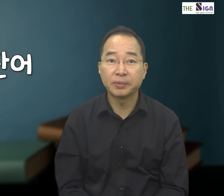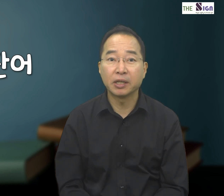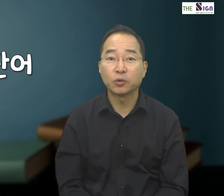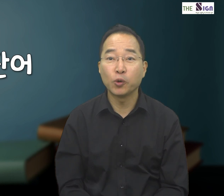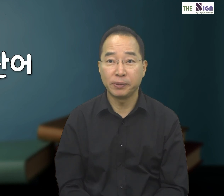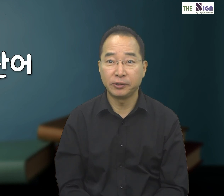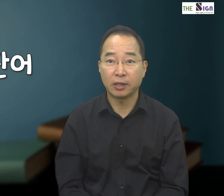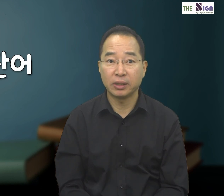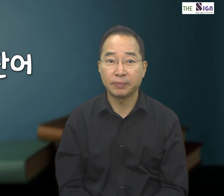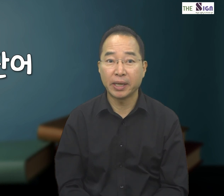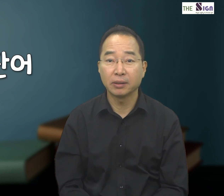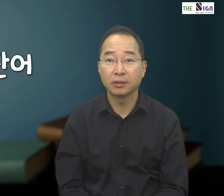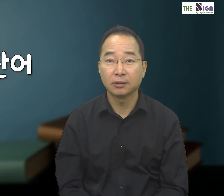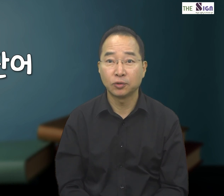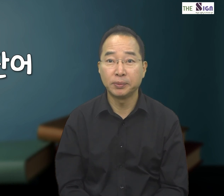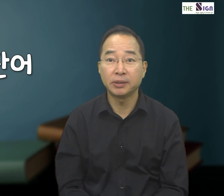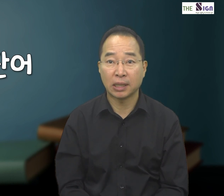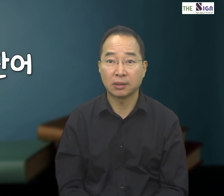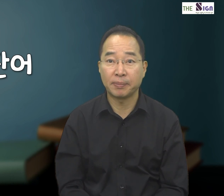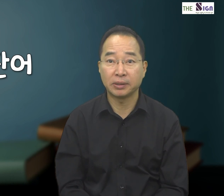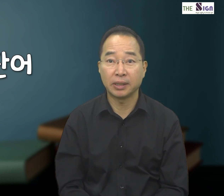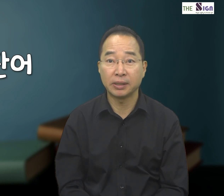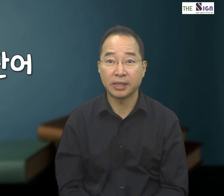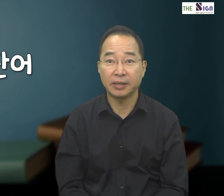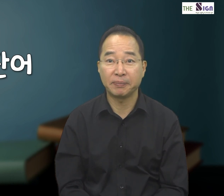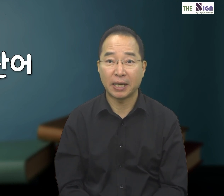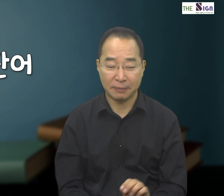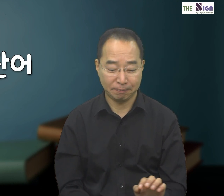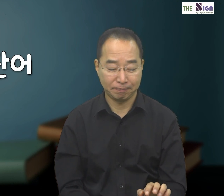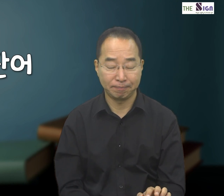안녕하십니까. 통역필수단어 225번째 시간입니다.